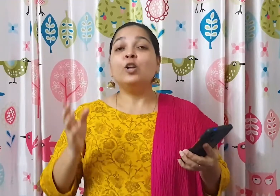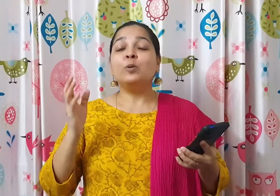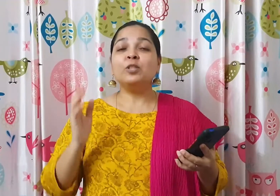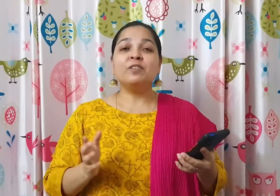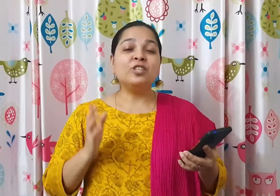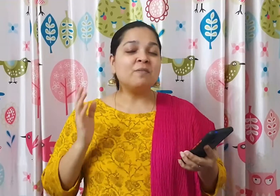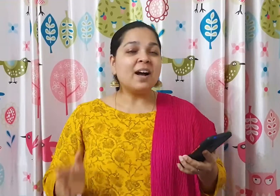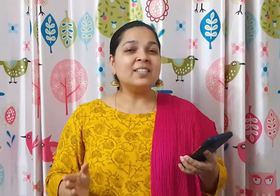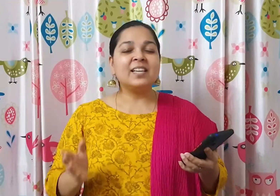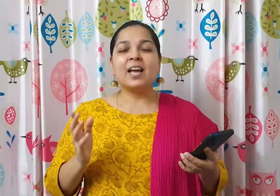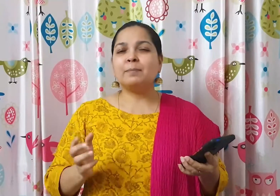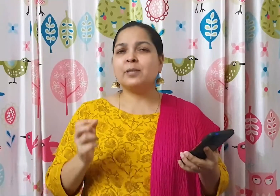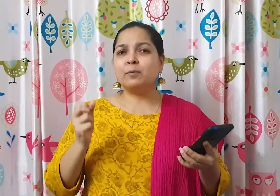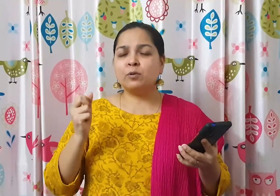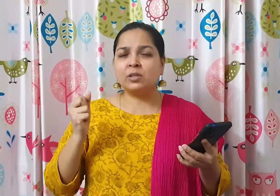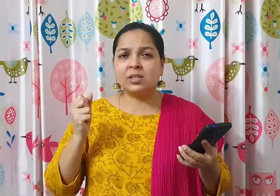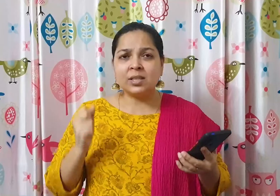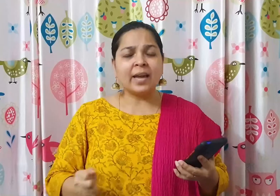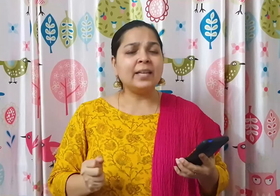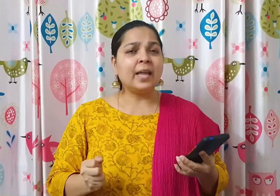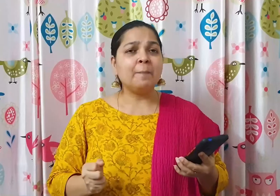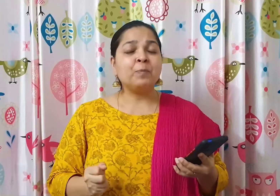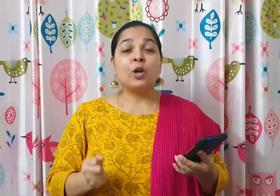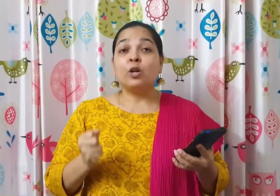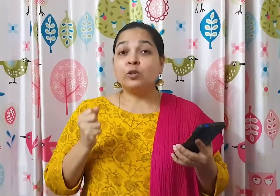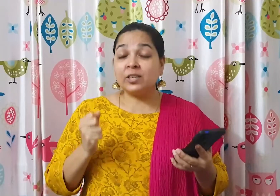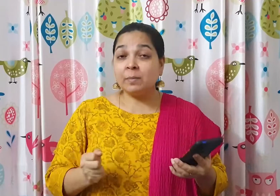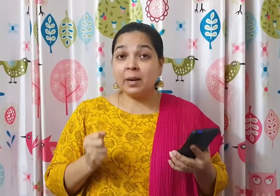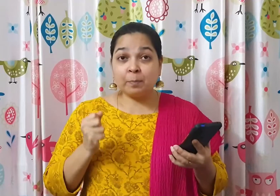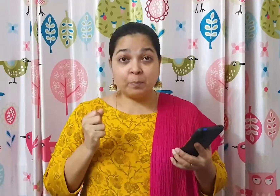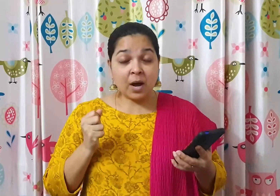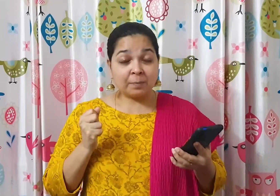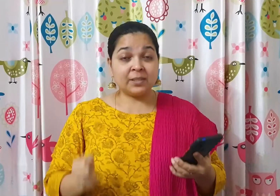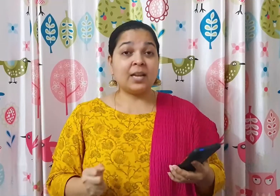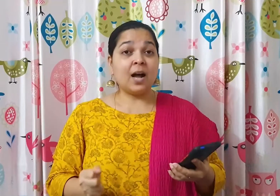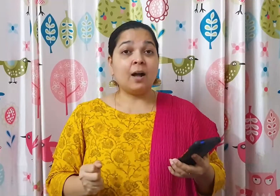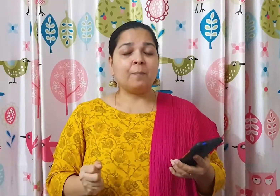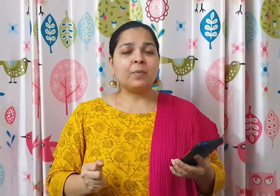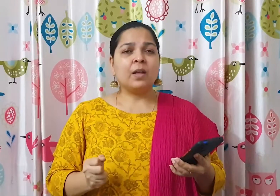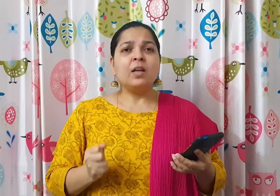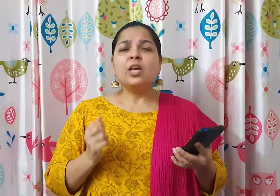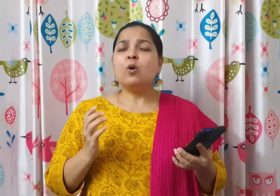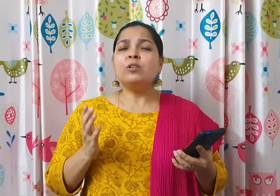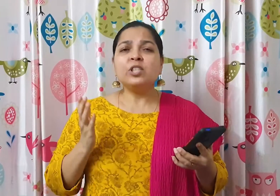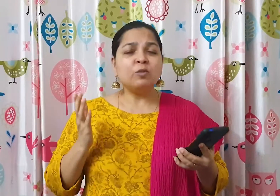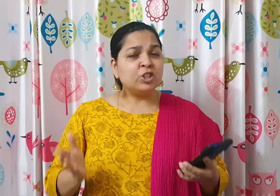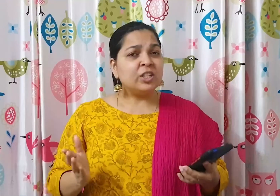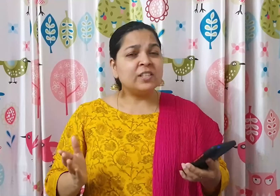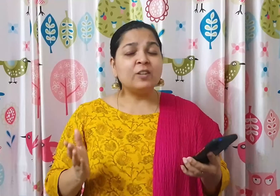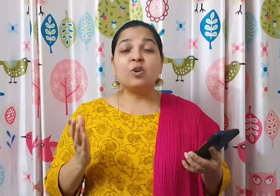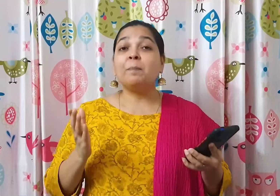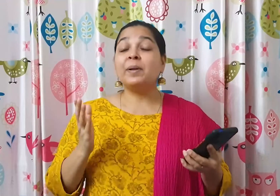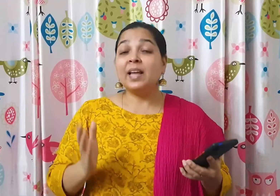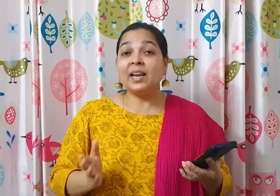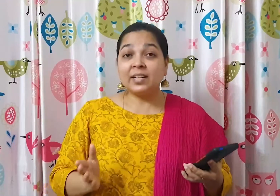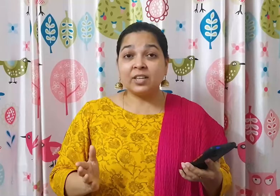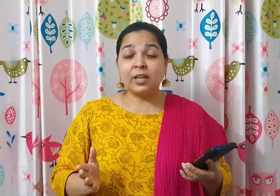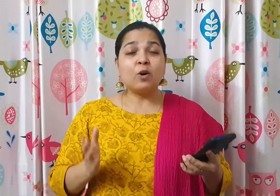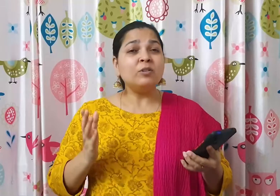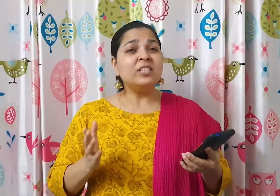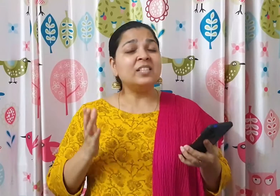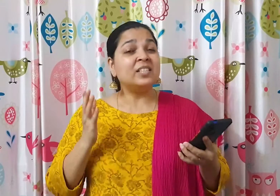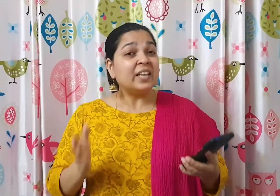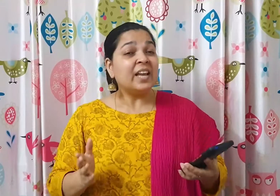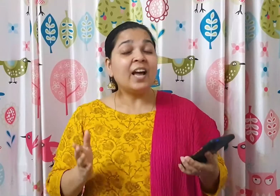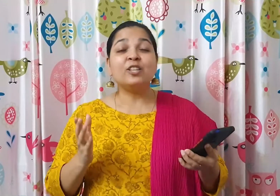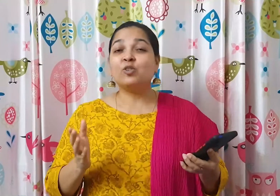সম্ভৱ। হালেলুয়া হালেলুয়া প্ৰেইজ দ্য লৰ্ড। মই বিশ্বাস কৰিছোঁ যে আপোনালোক সকলোৱে উৎসাহিত হৈছে আৰু মই যেনেদৰে ক'লো